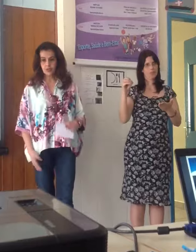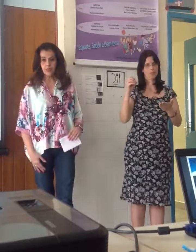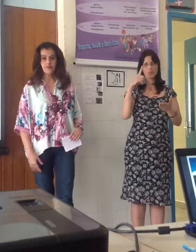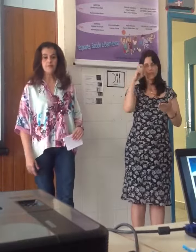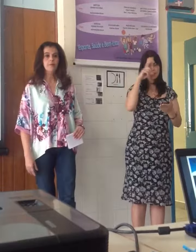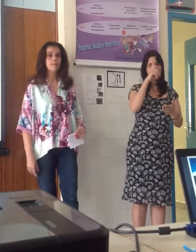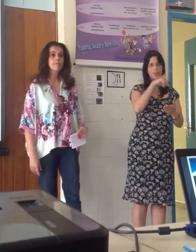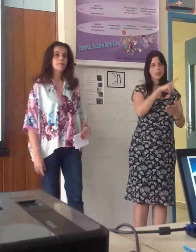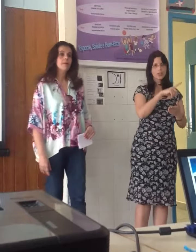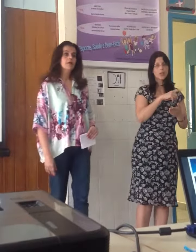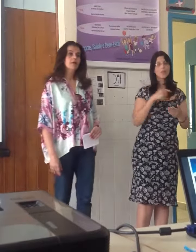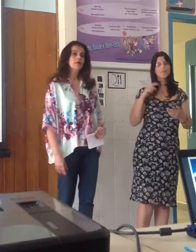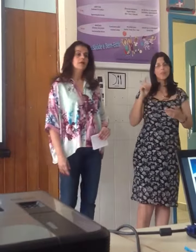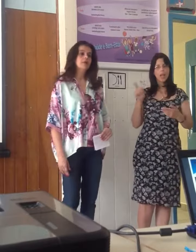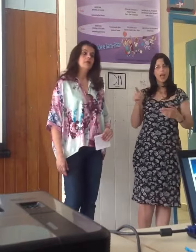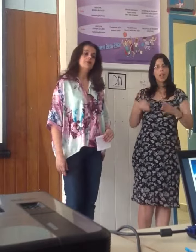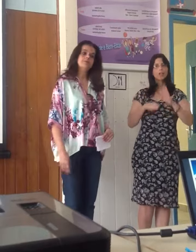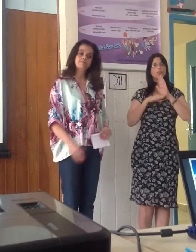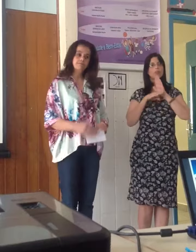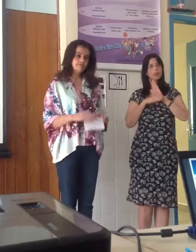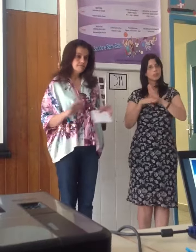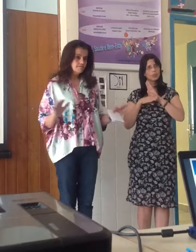Deus precisa.